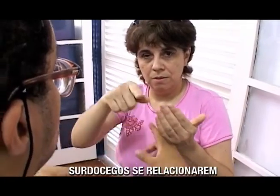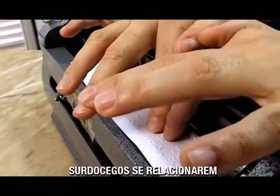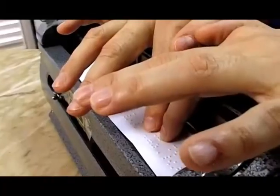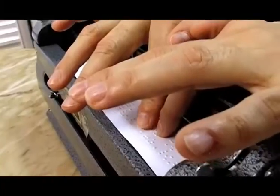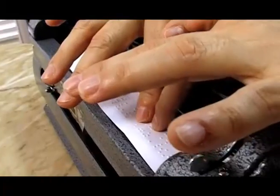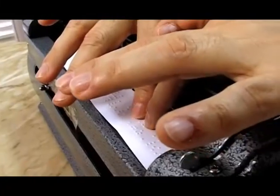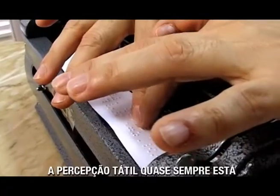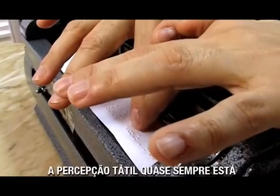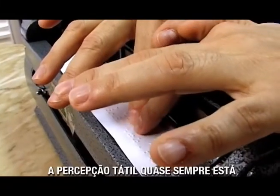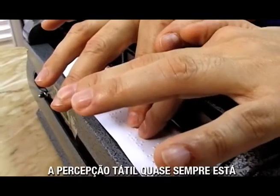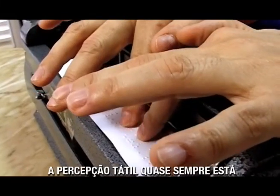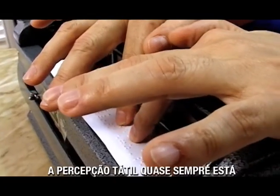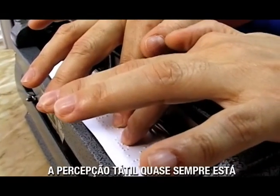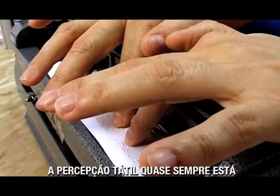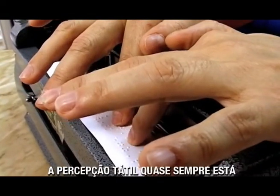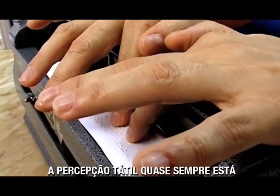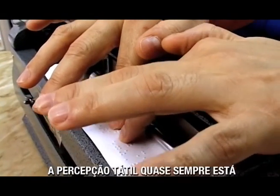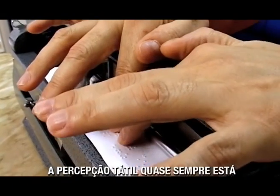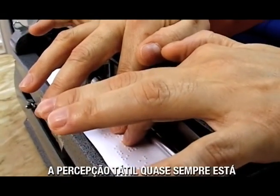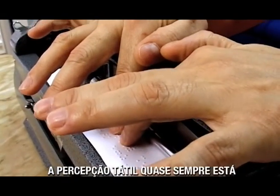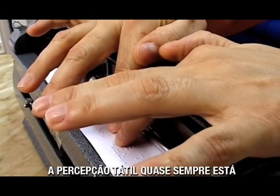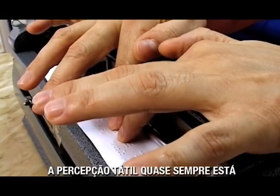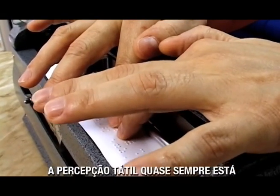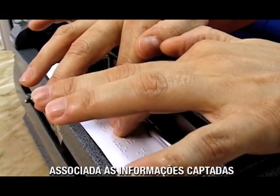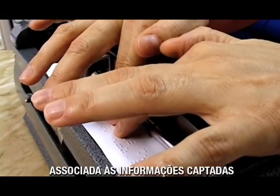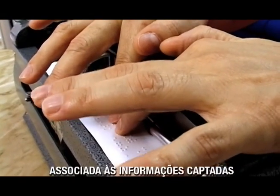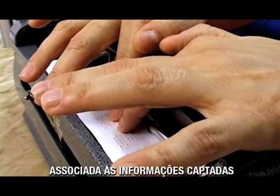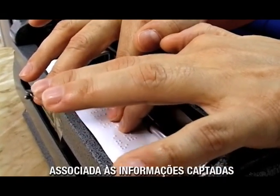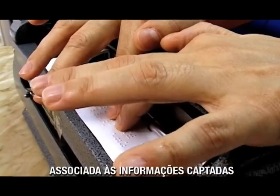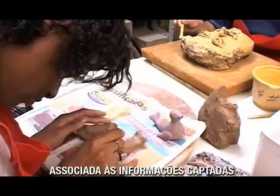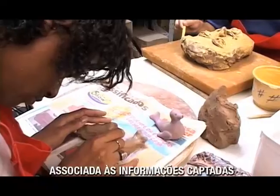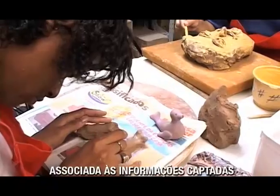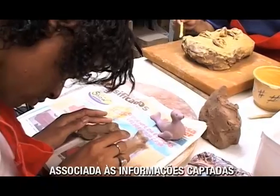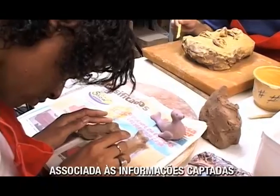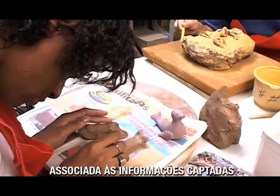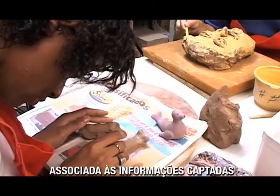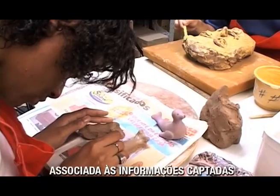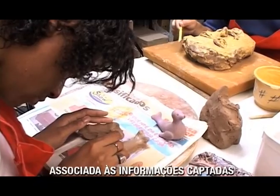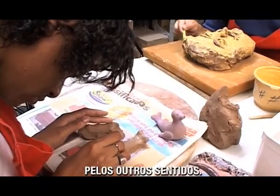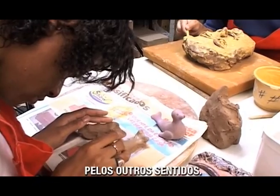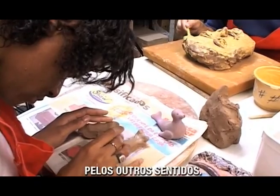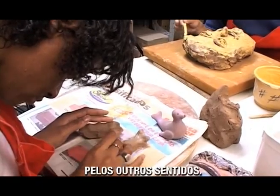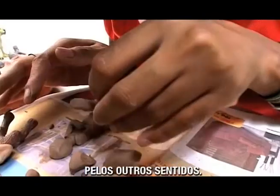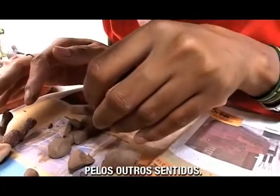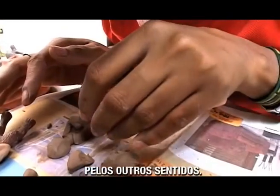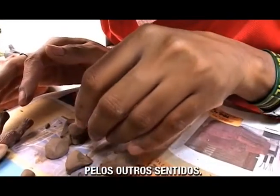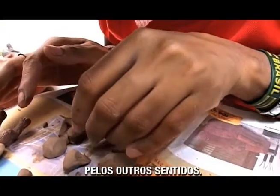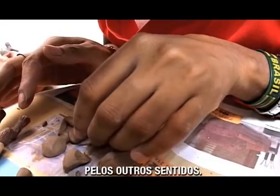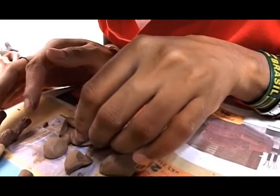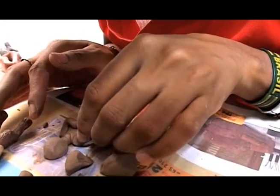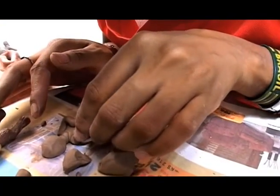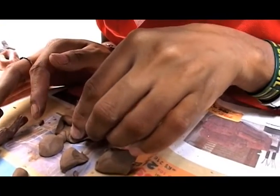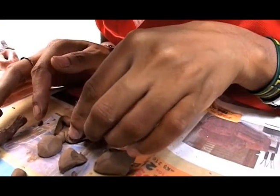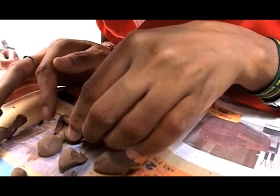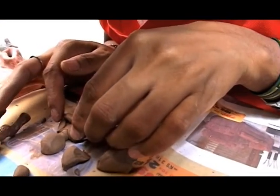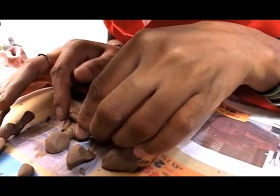relacionar. A percepção tátil quase sempre está associada às informações captadas pelos outros